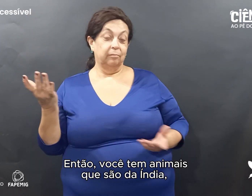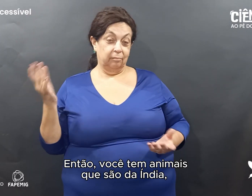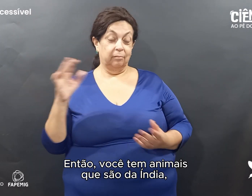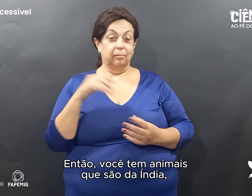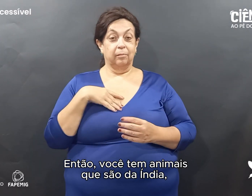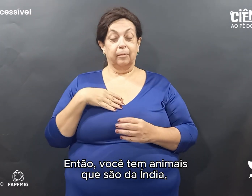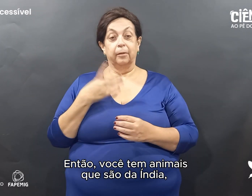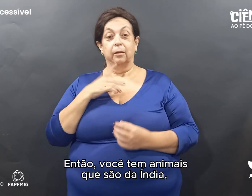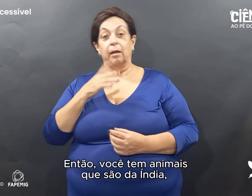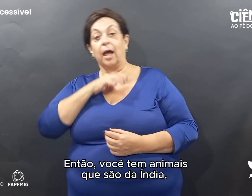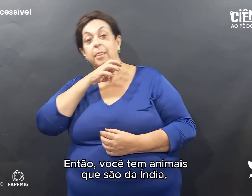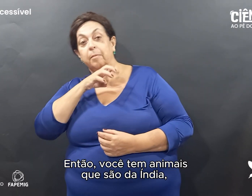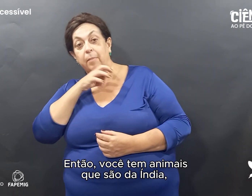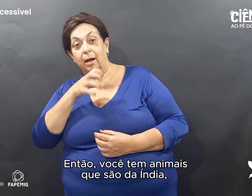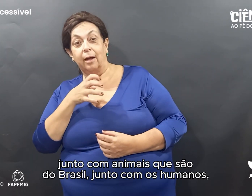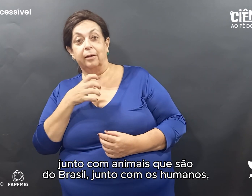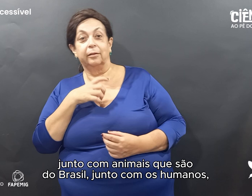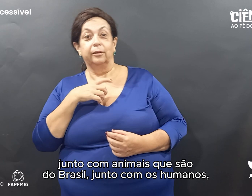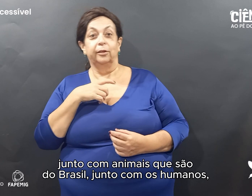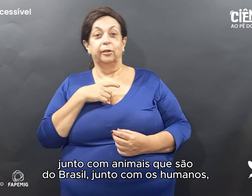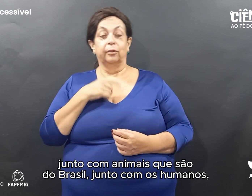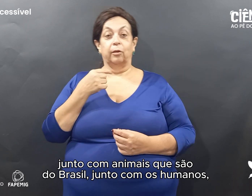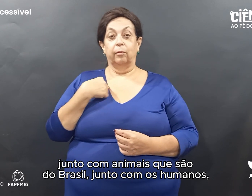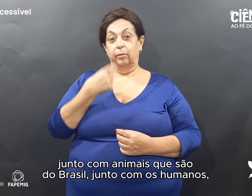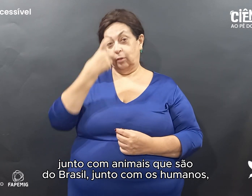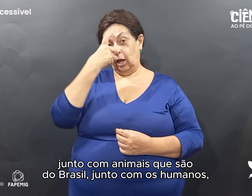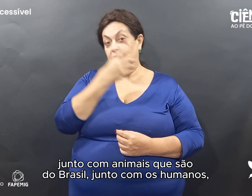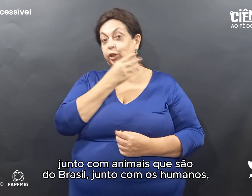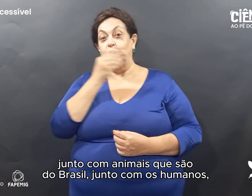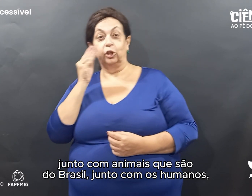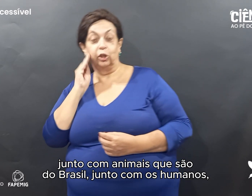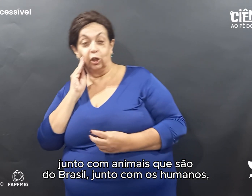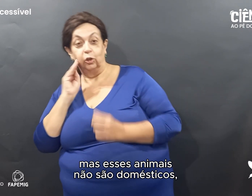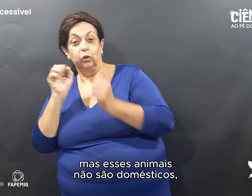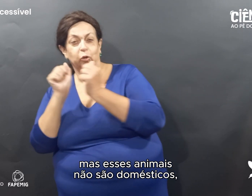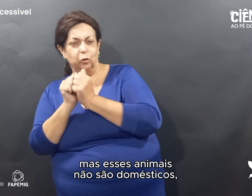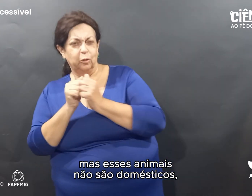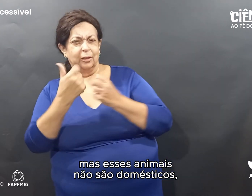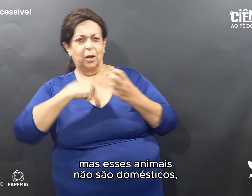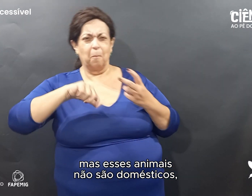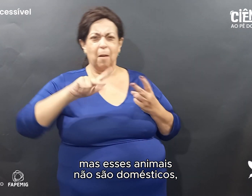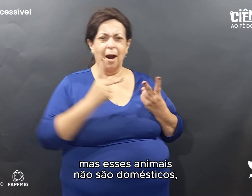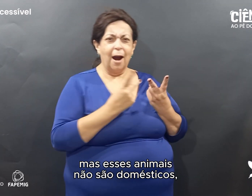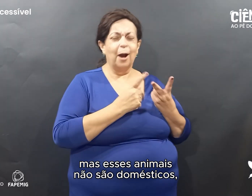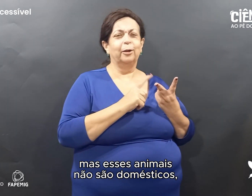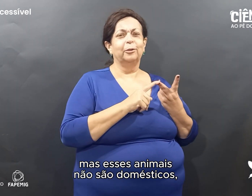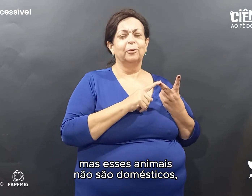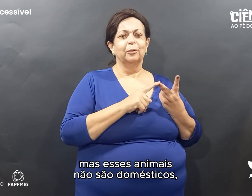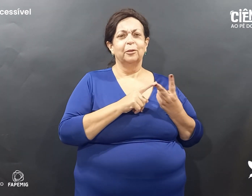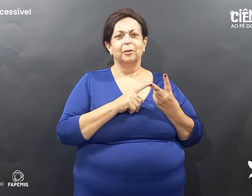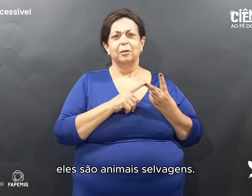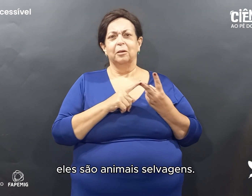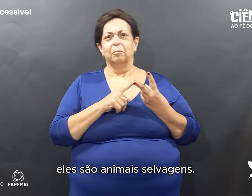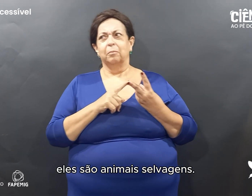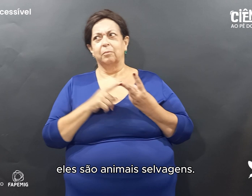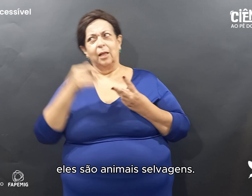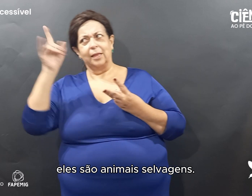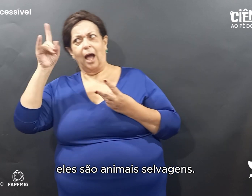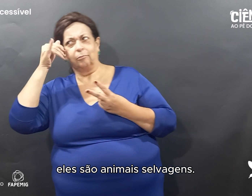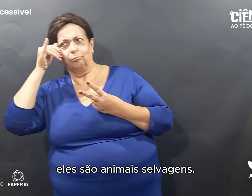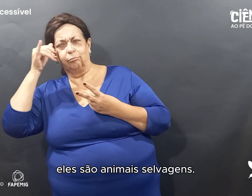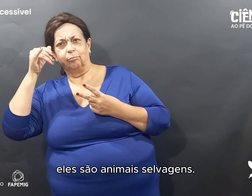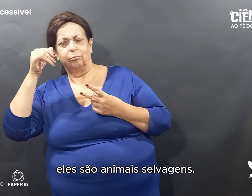tem animais que são da Índia, junto com animais que são do Brasil, junto com os humanos, mas esses animais eles não são domésticos, eles